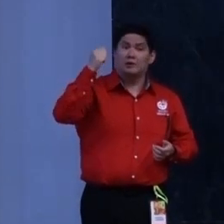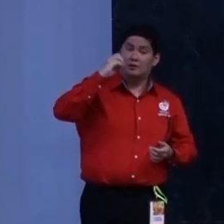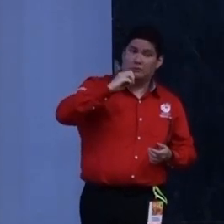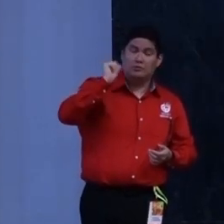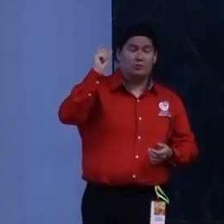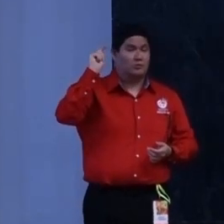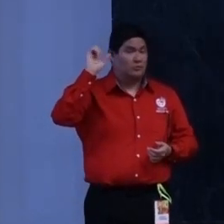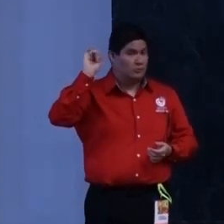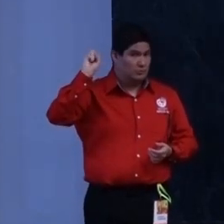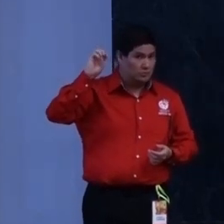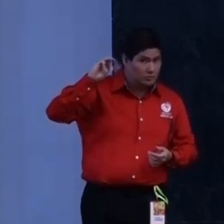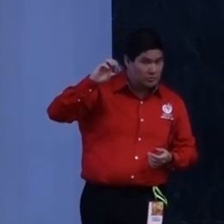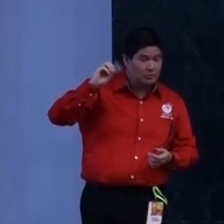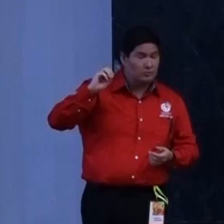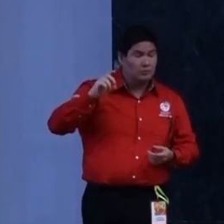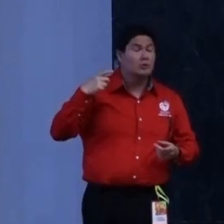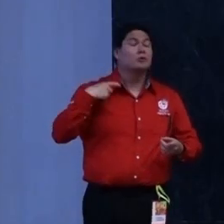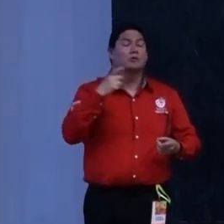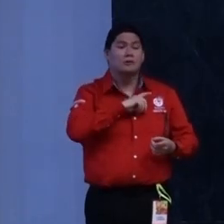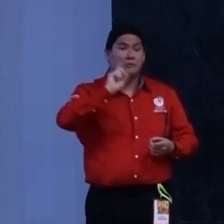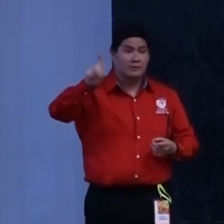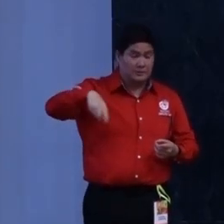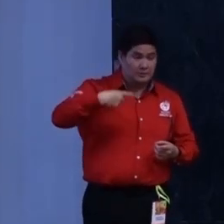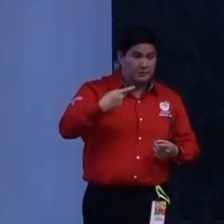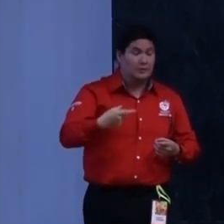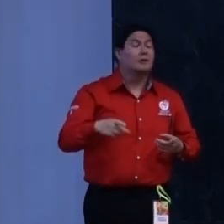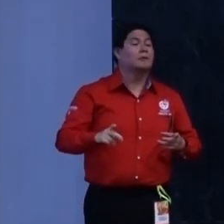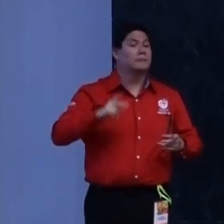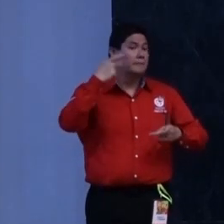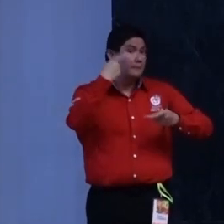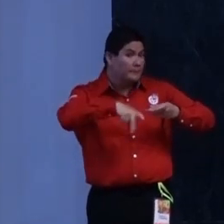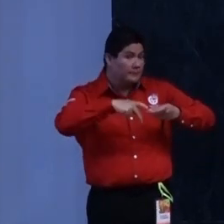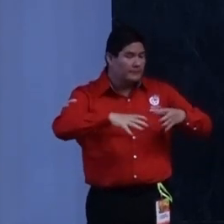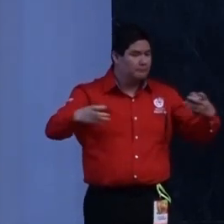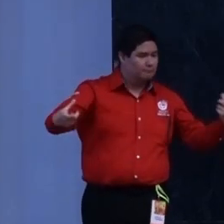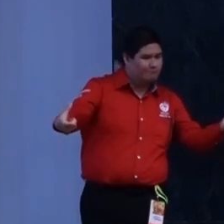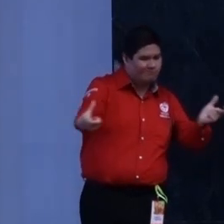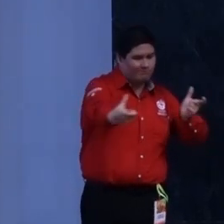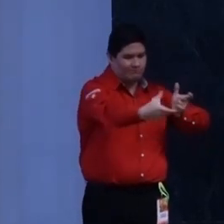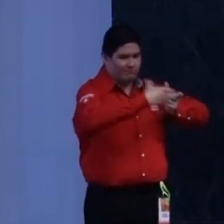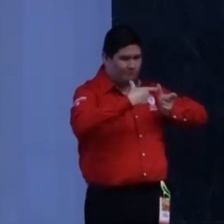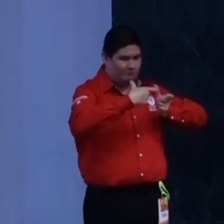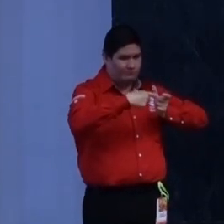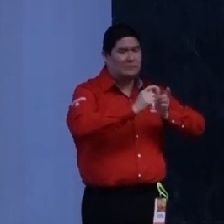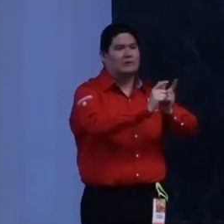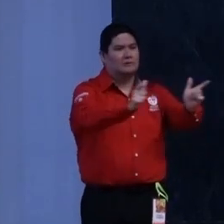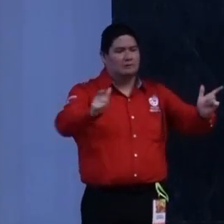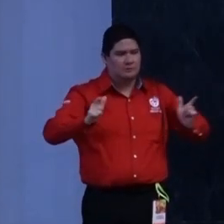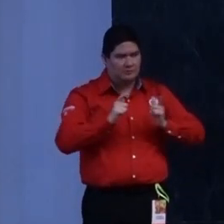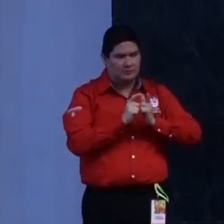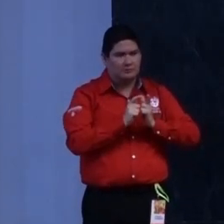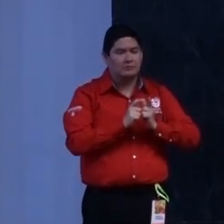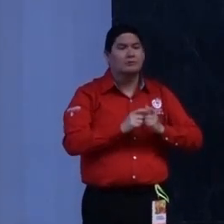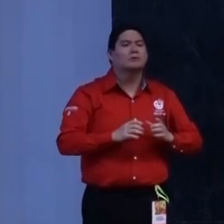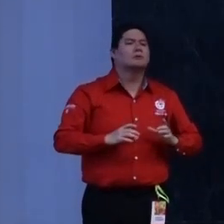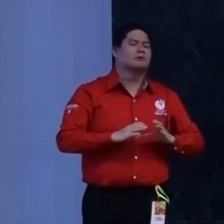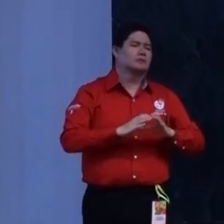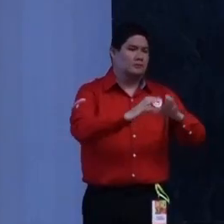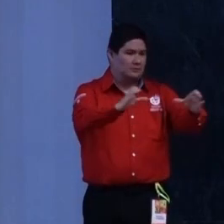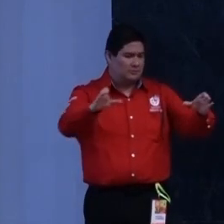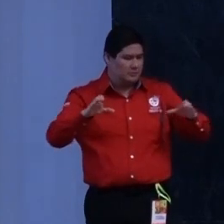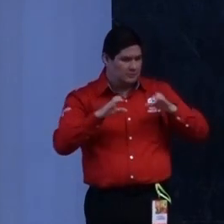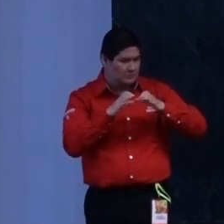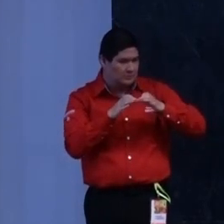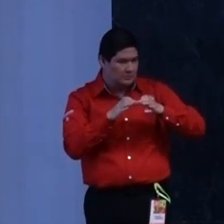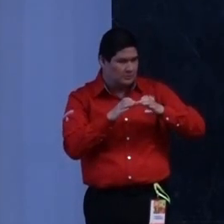que volverlo parte también. Los estudiantes, los demás estudiantes tienen que volverlo parte del grupo, parte de la comunidad.